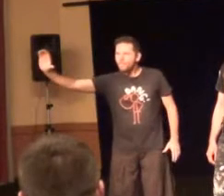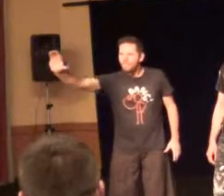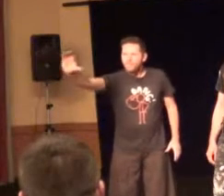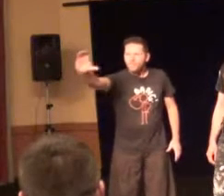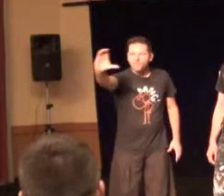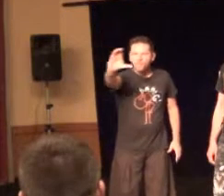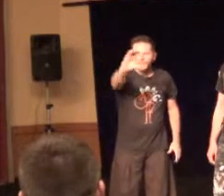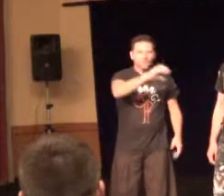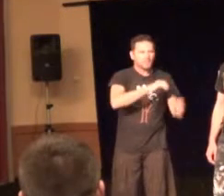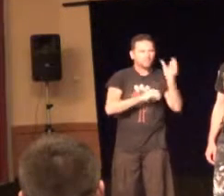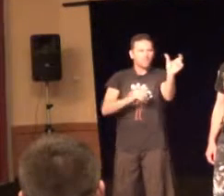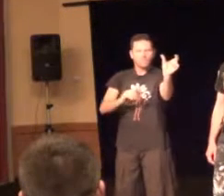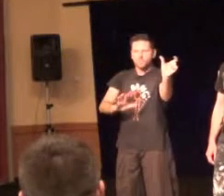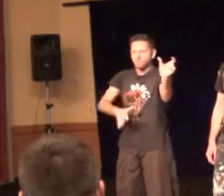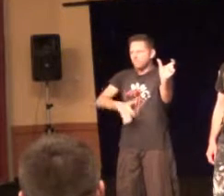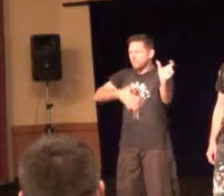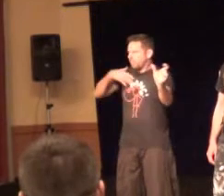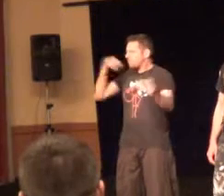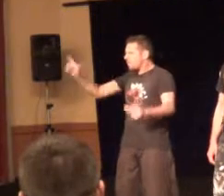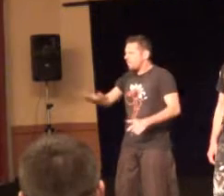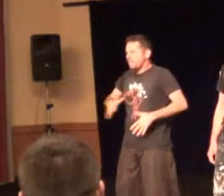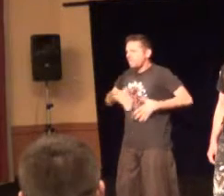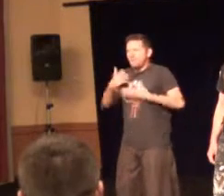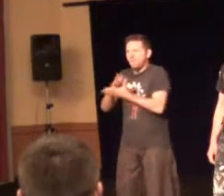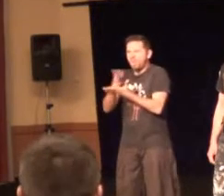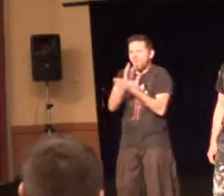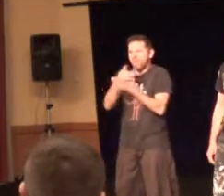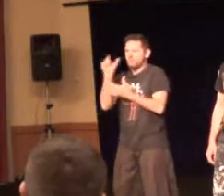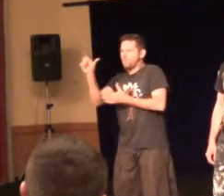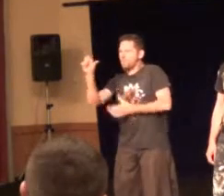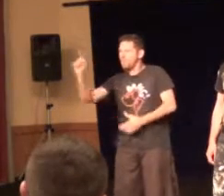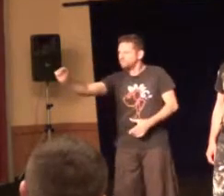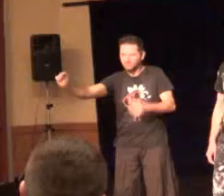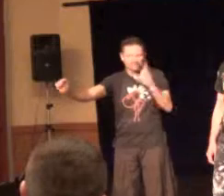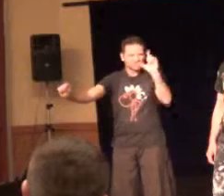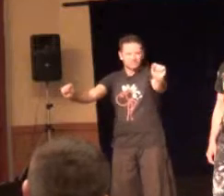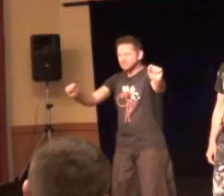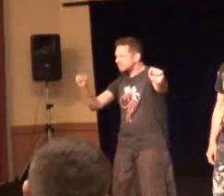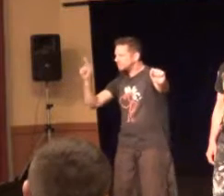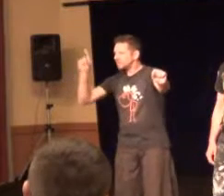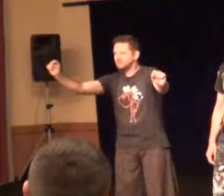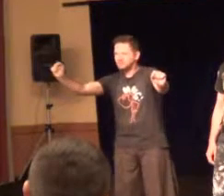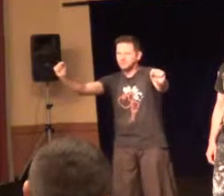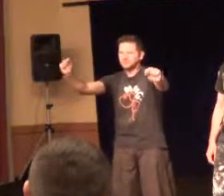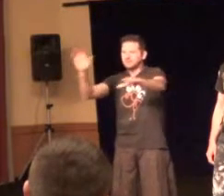des mots qui tremblent, qui hésite, qui pince, qui égratigne, qui griffe,